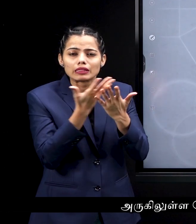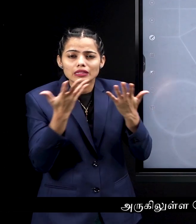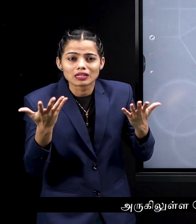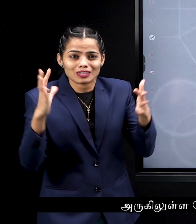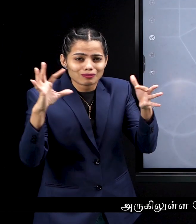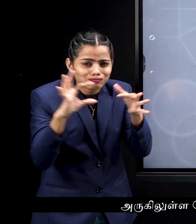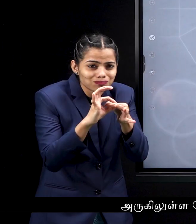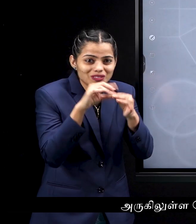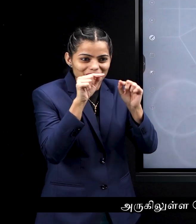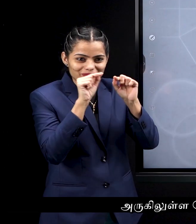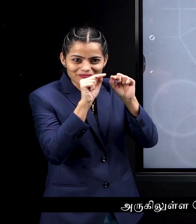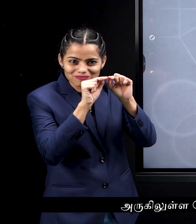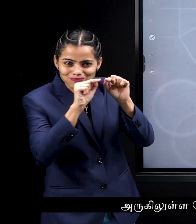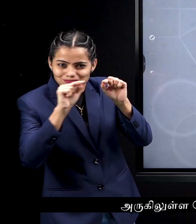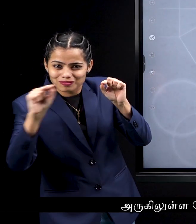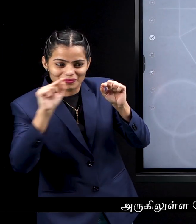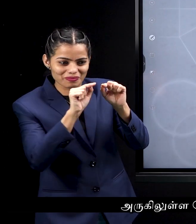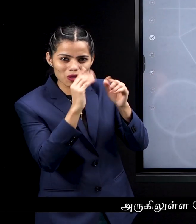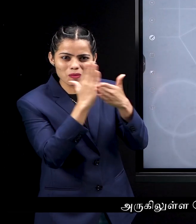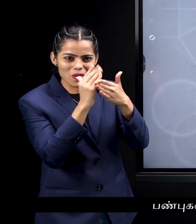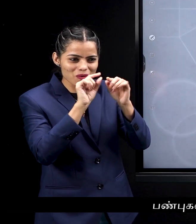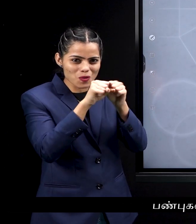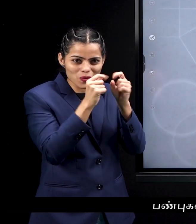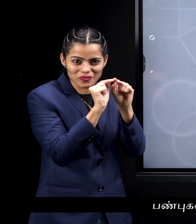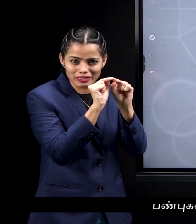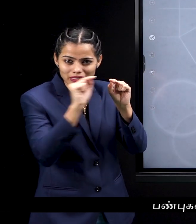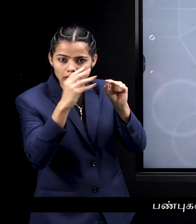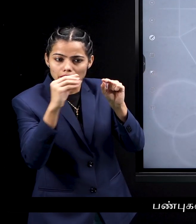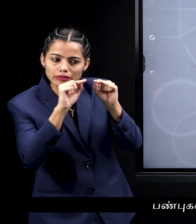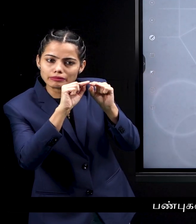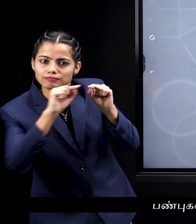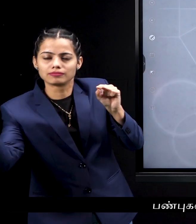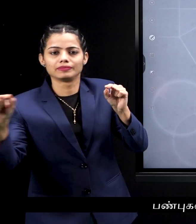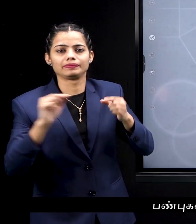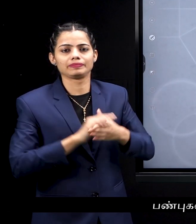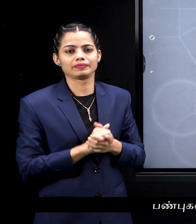அருகிலுள்ள கோணங்கள் மற்றும் செங்குத்து கோணங்களின் பண்புகளை அடையாளம் கண்டு பயன்படுத்தவும்.